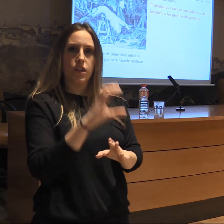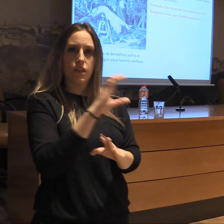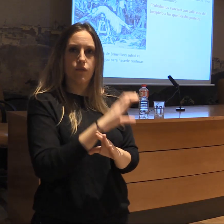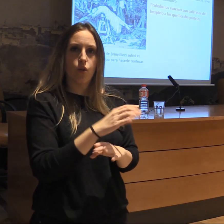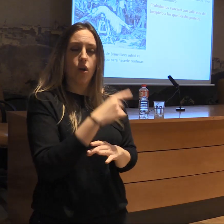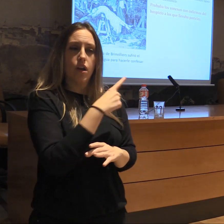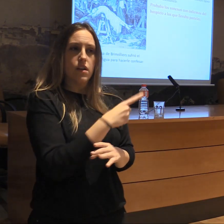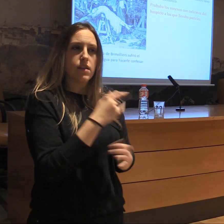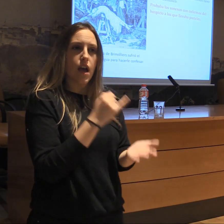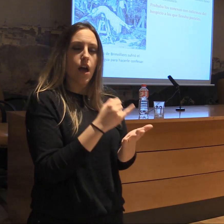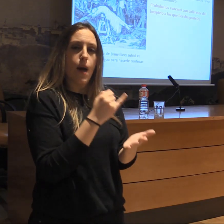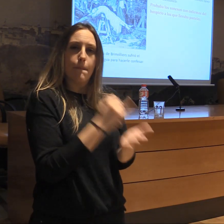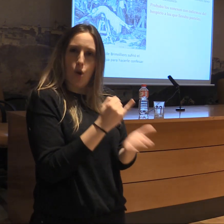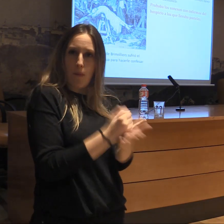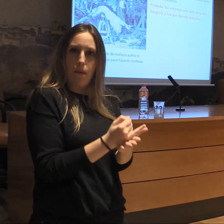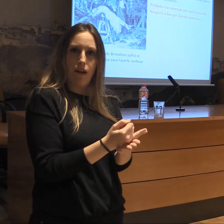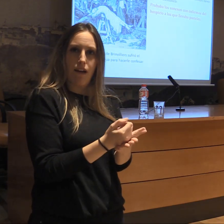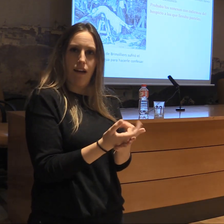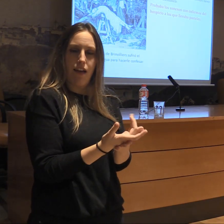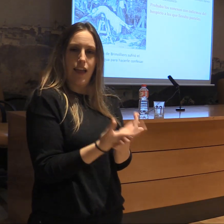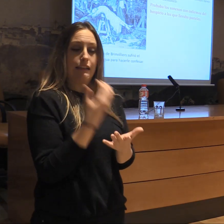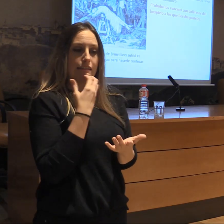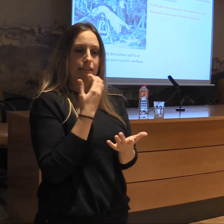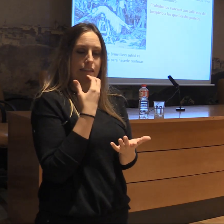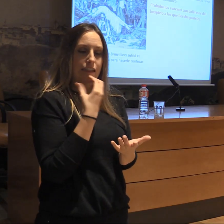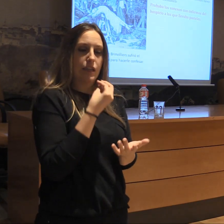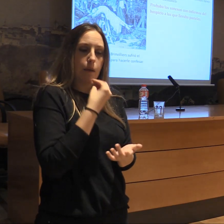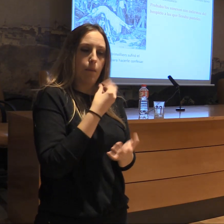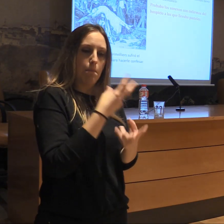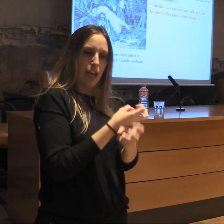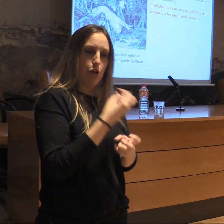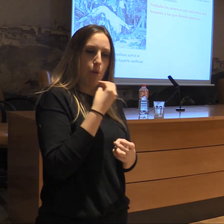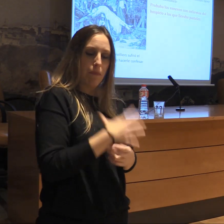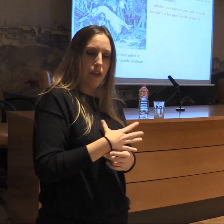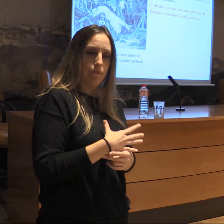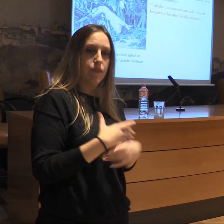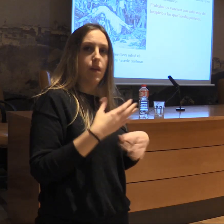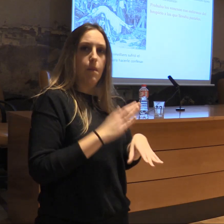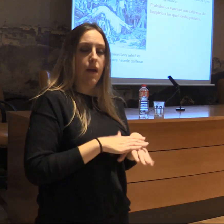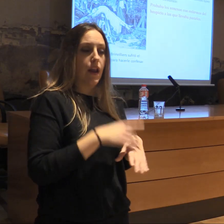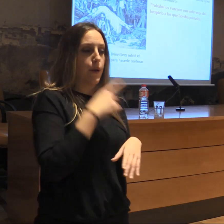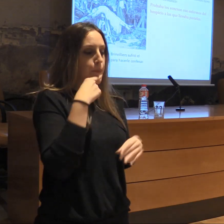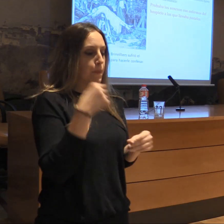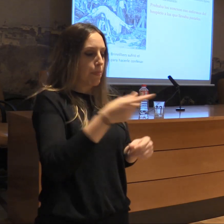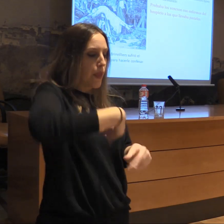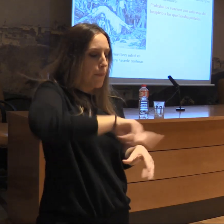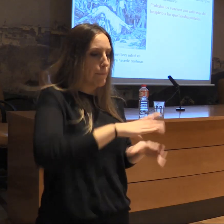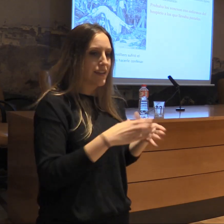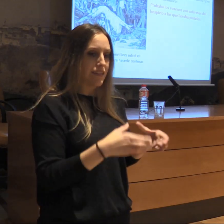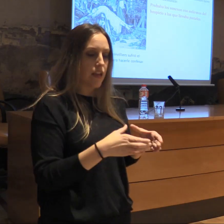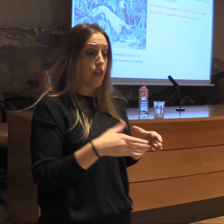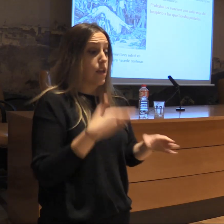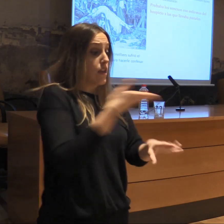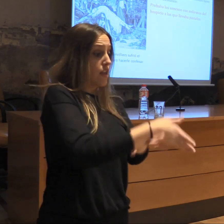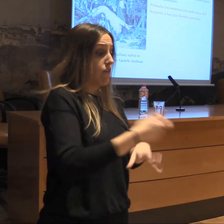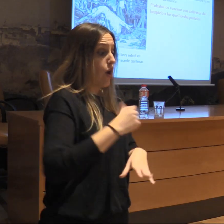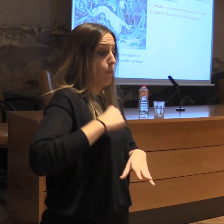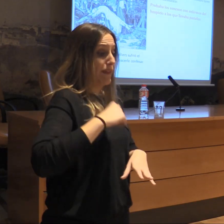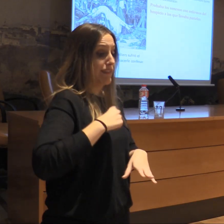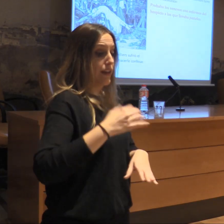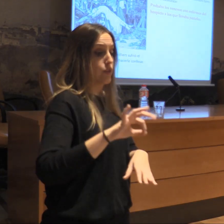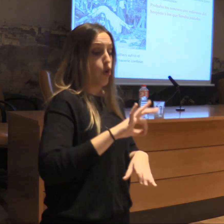eficacia de los venenos echándolo en los pasteles y en las comidas que ella preparaba para llevar a los hospitales, a los hospicios, a las